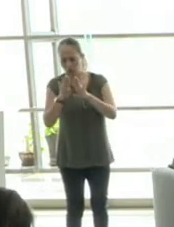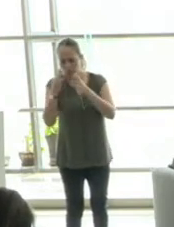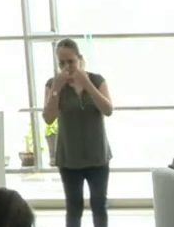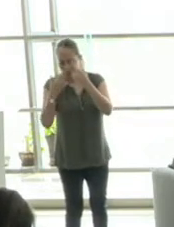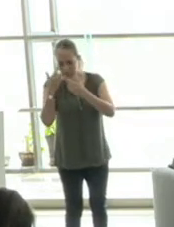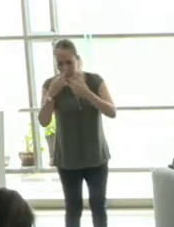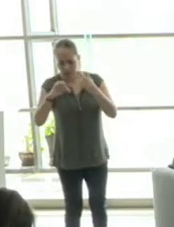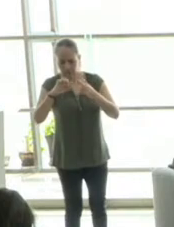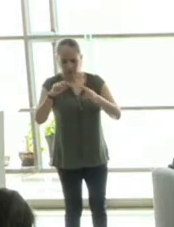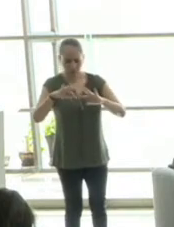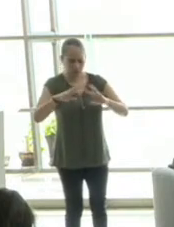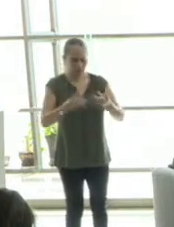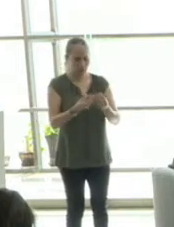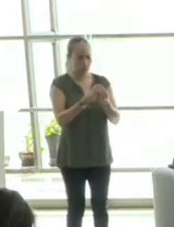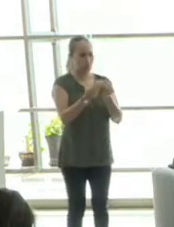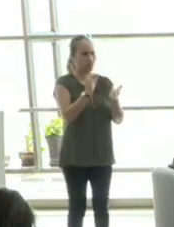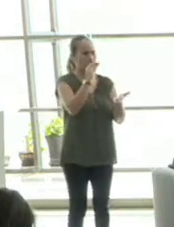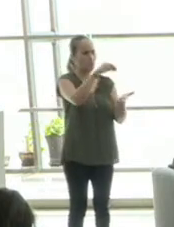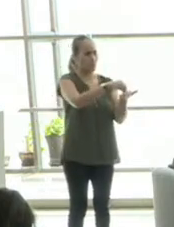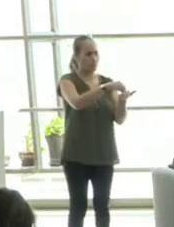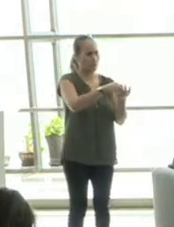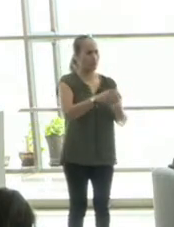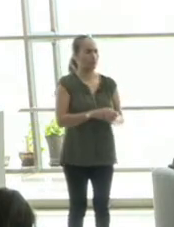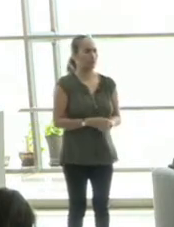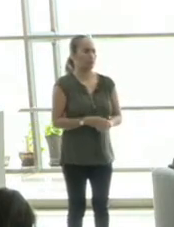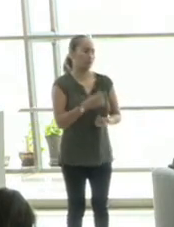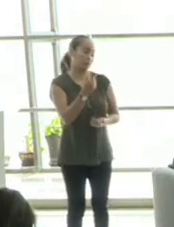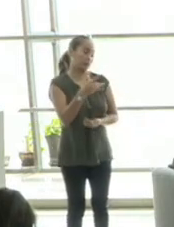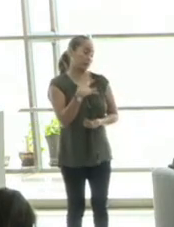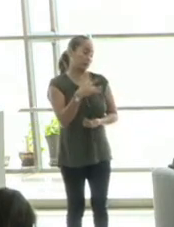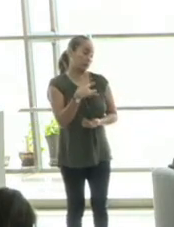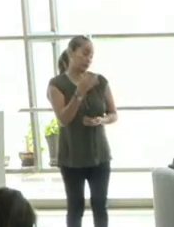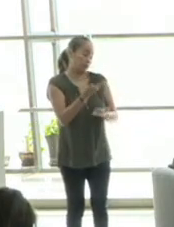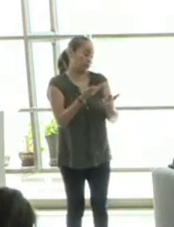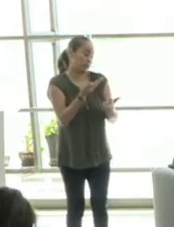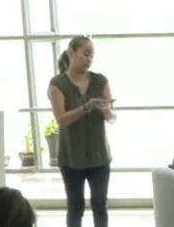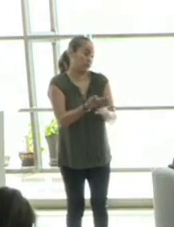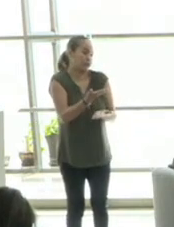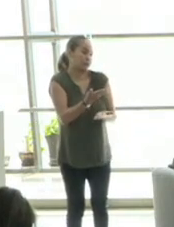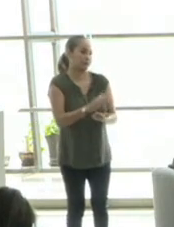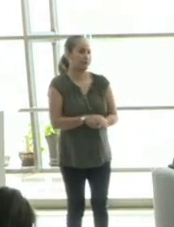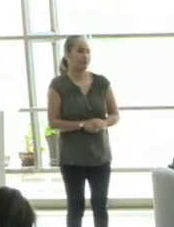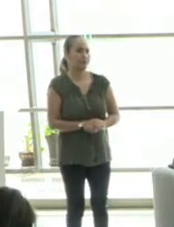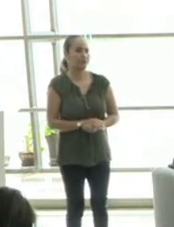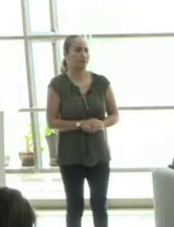en un estudio Entonces no sé cómo les parezca a las autoras Muchas gracias